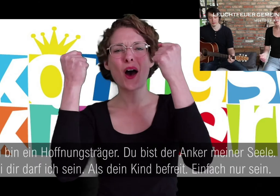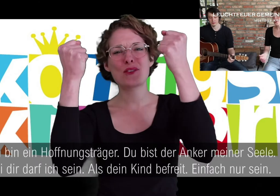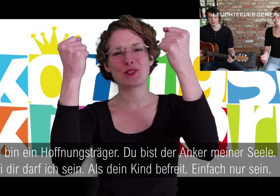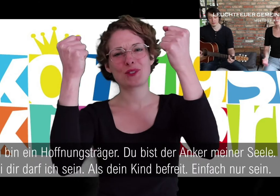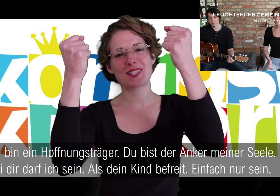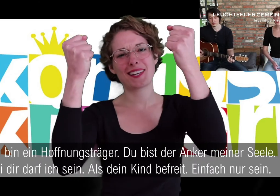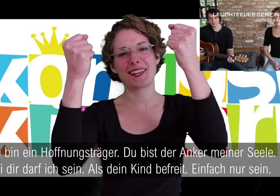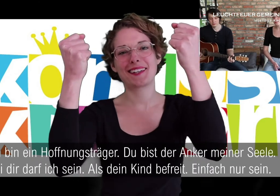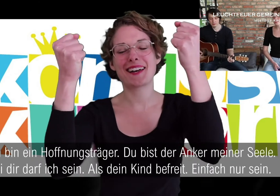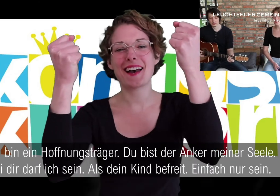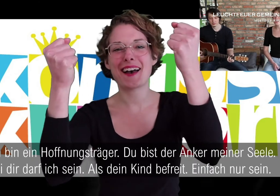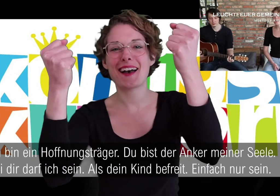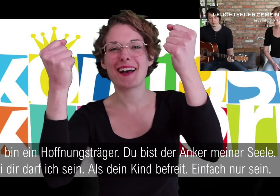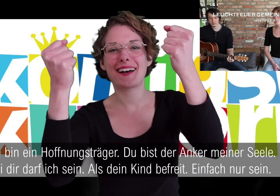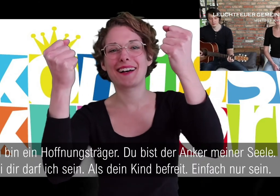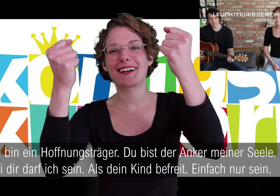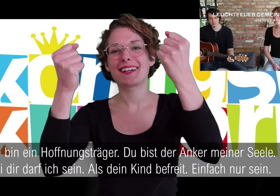bin ein